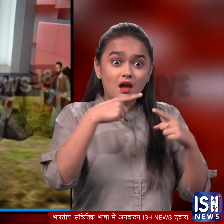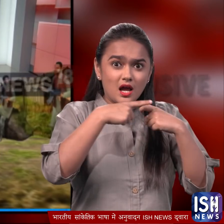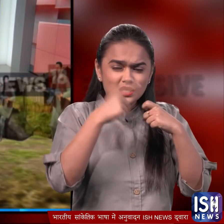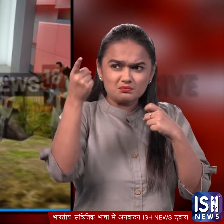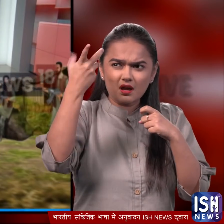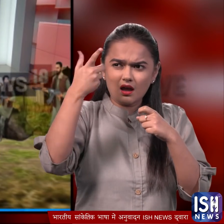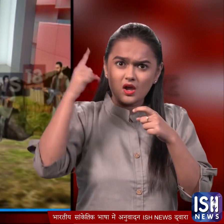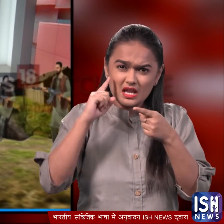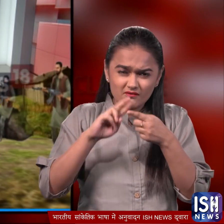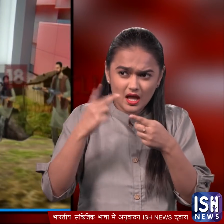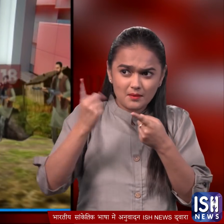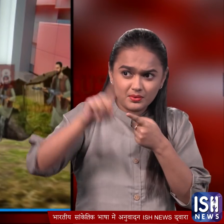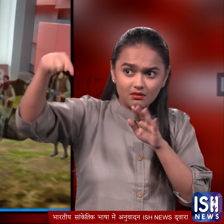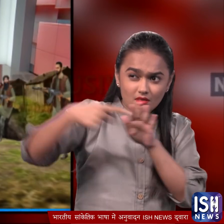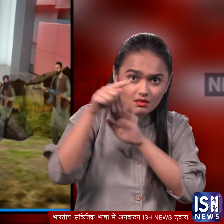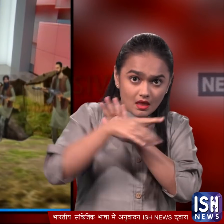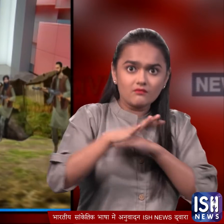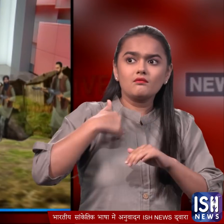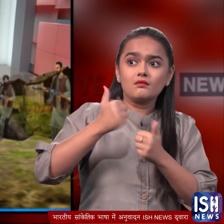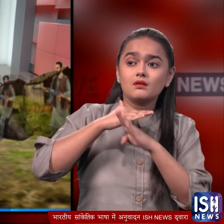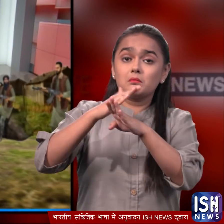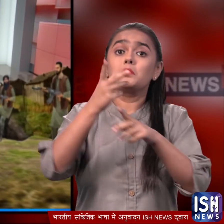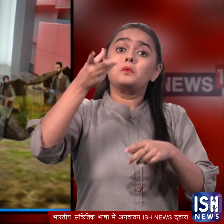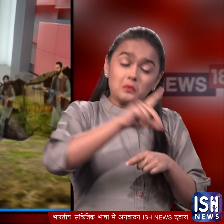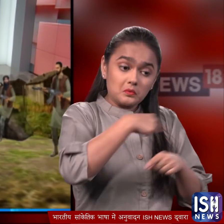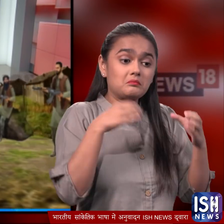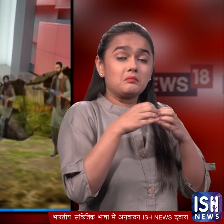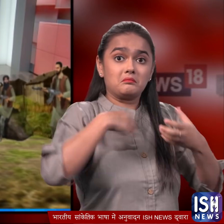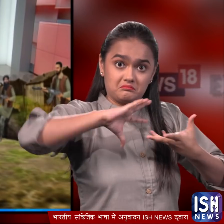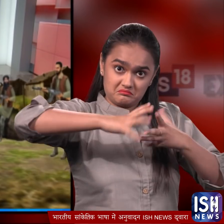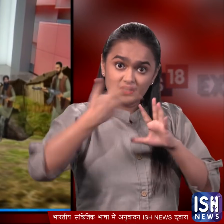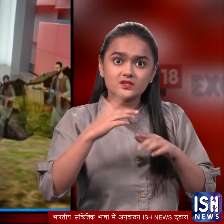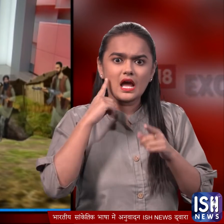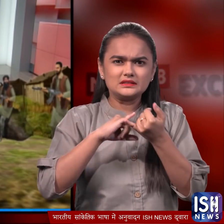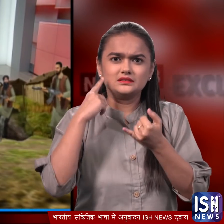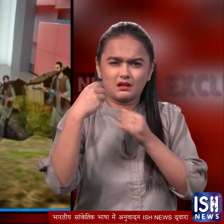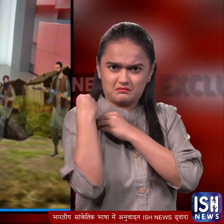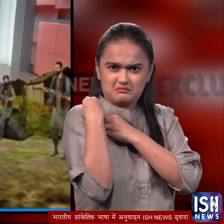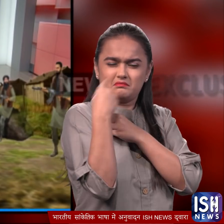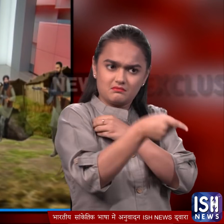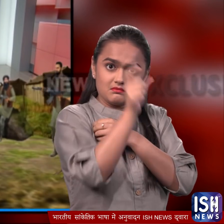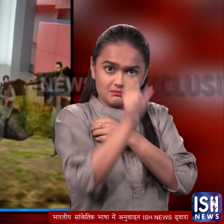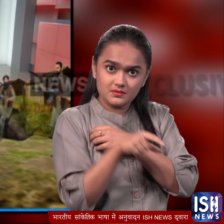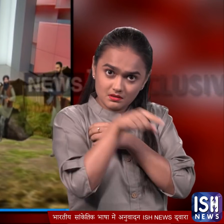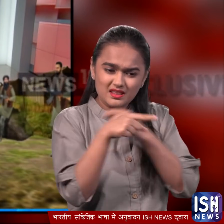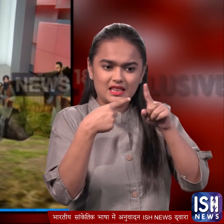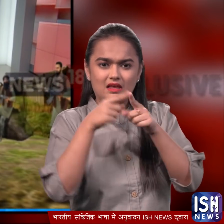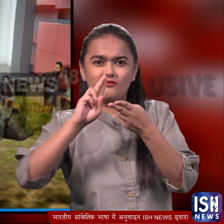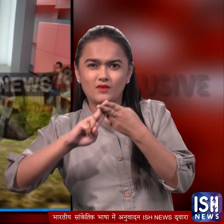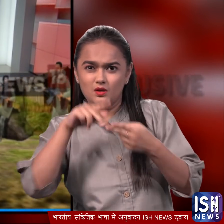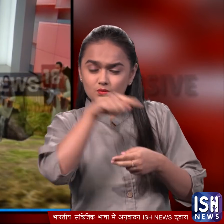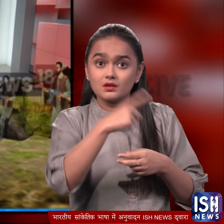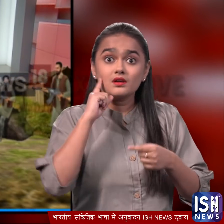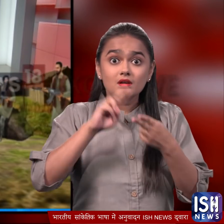है, जिसकी जिम्मेदारी खुफिया एजेंसी ISI के एक अधिकारी को सौंप दी गई है। तैयाब फारूकी नाम का ये अधिकारी उस संगठन